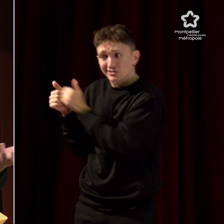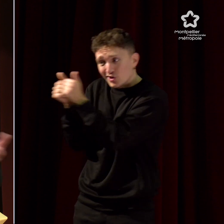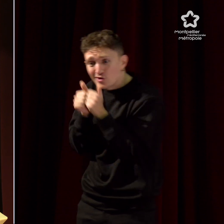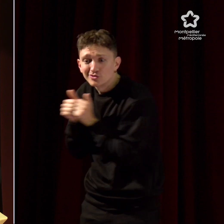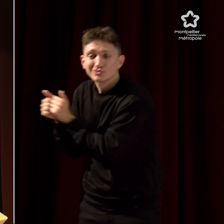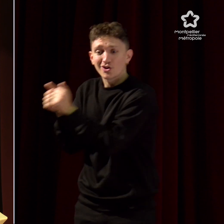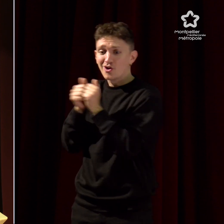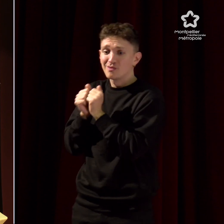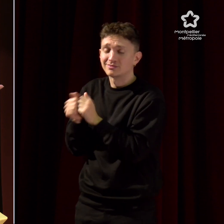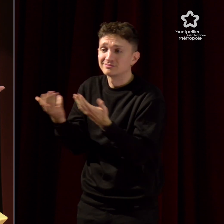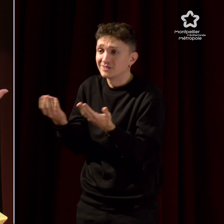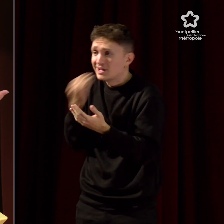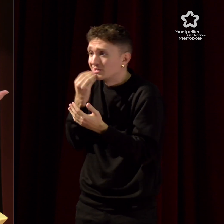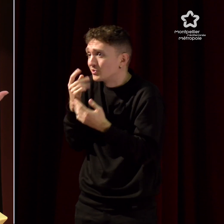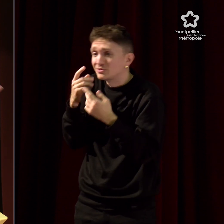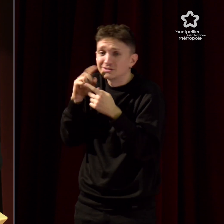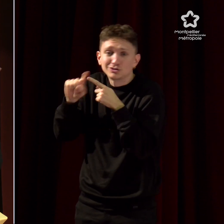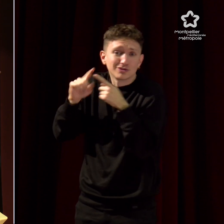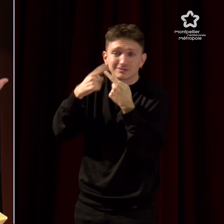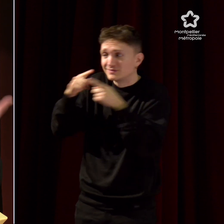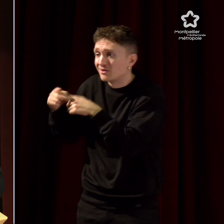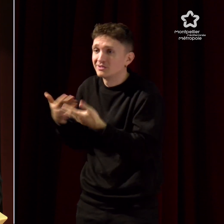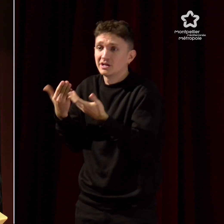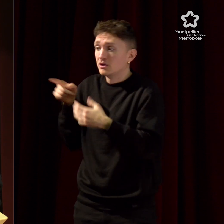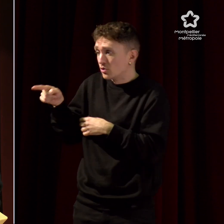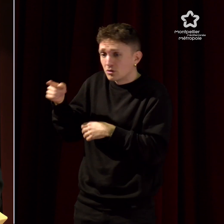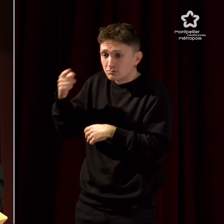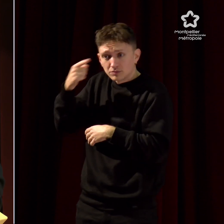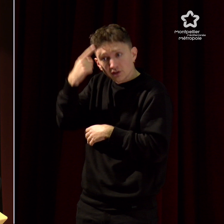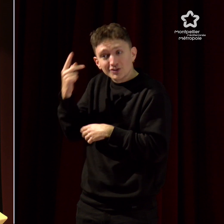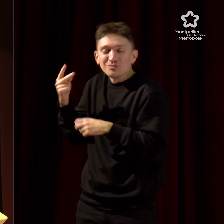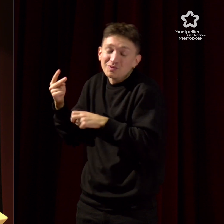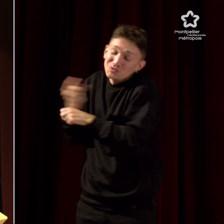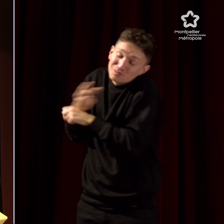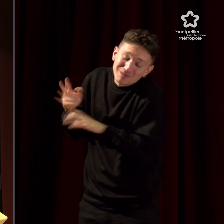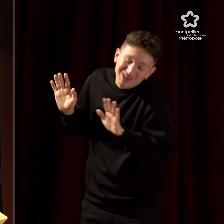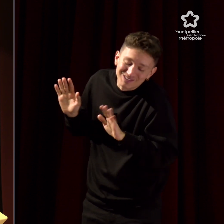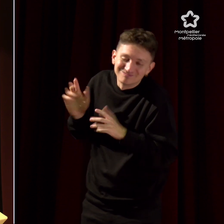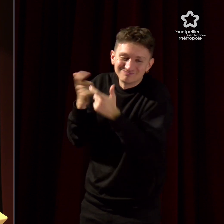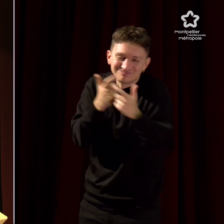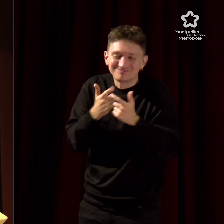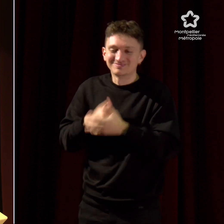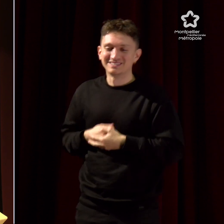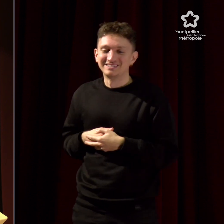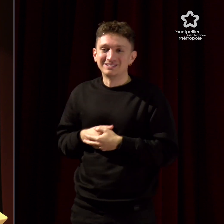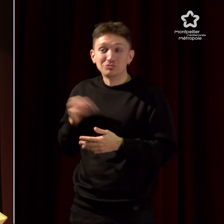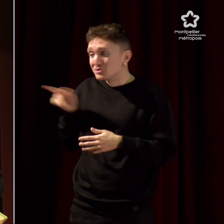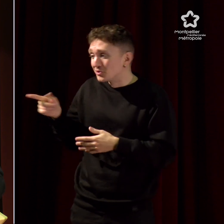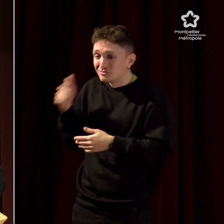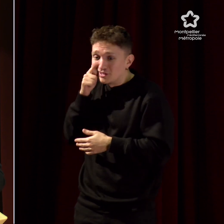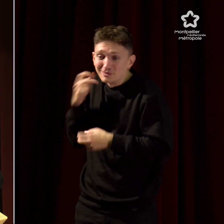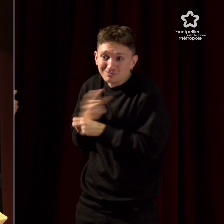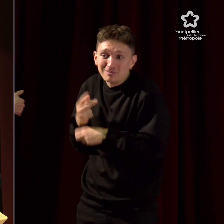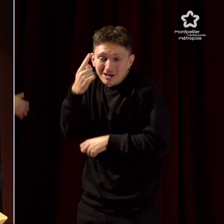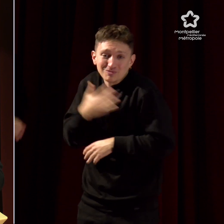enfin, voilà, il était pas, enfin, il était plutôt pas mal, quoi, comme espèce, franchement, enfin,